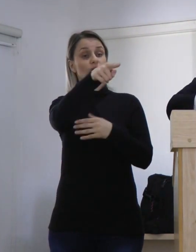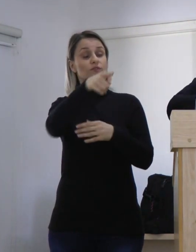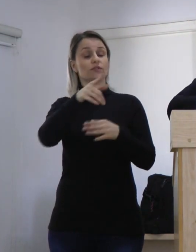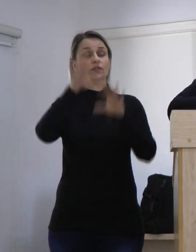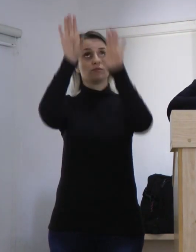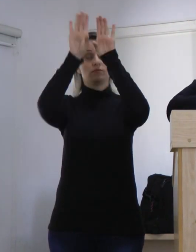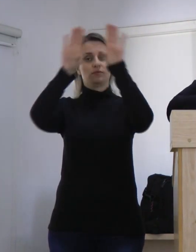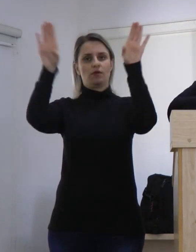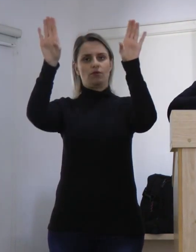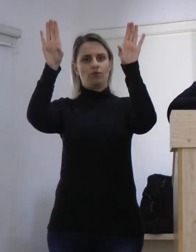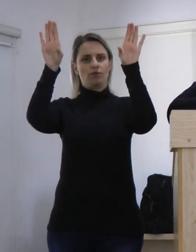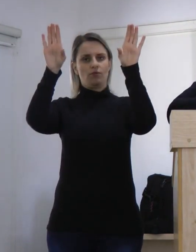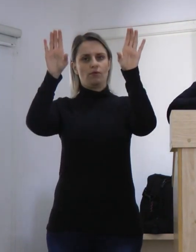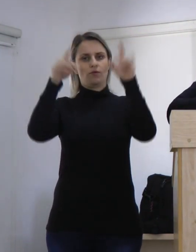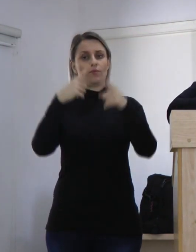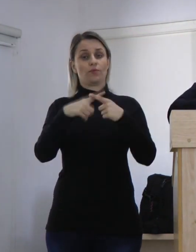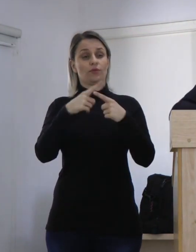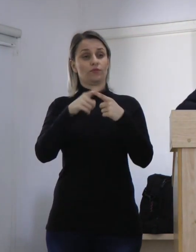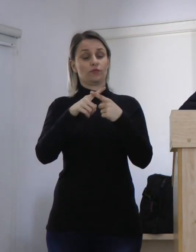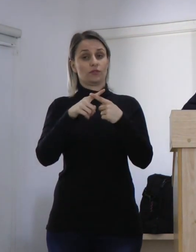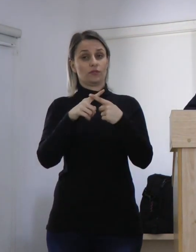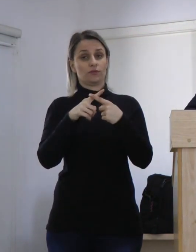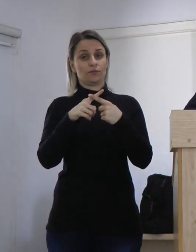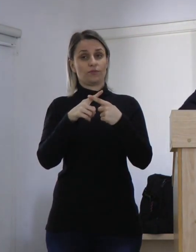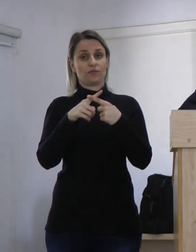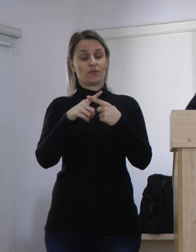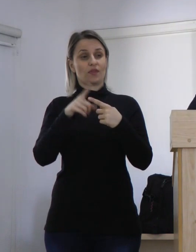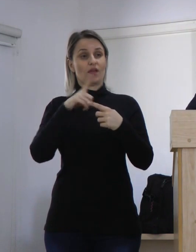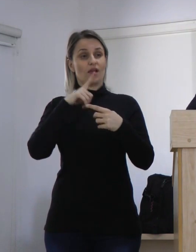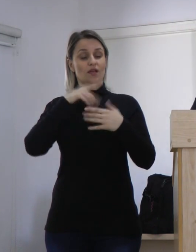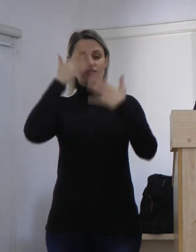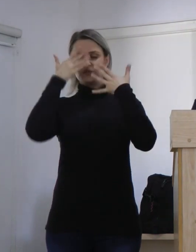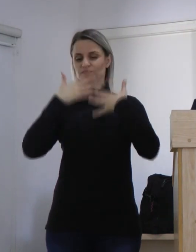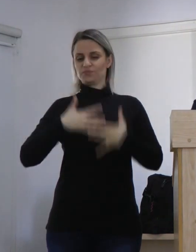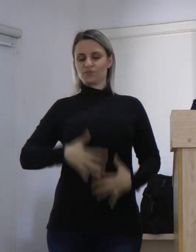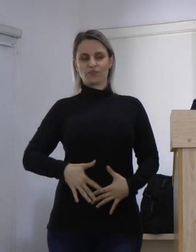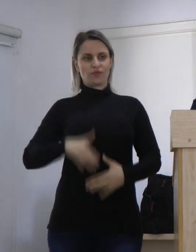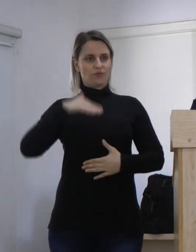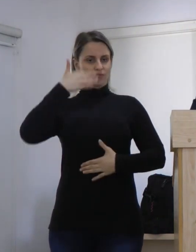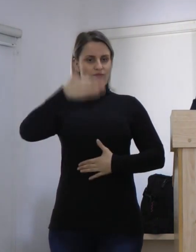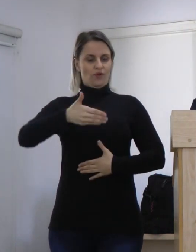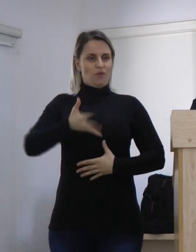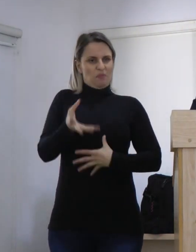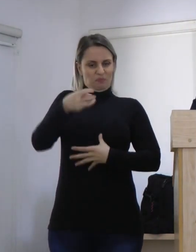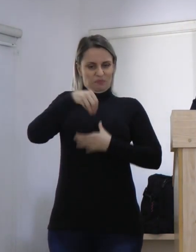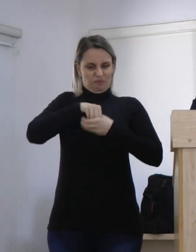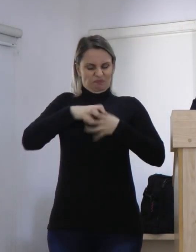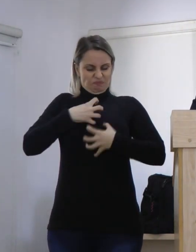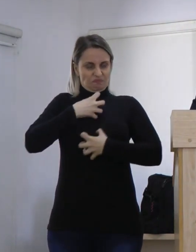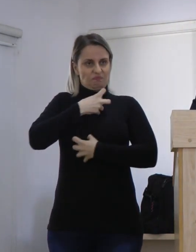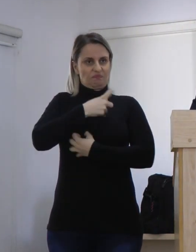a túmulos caiados, brancos por fora, mas cheios de podridão e de iniquidades por dentro.